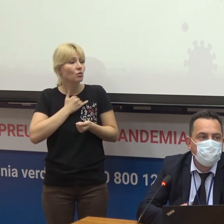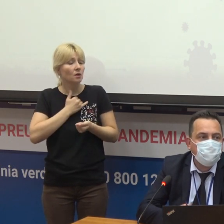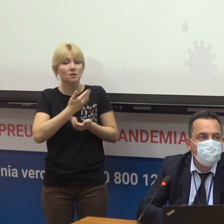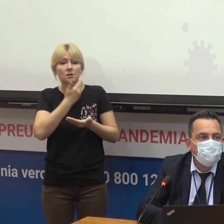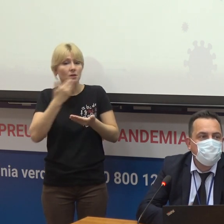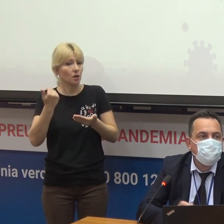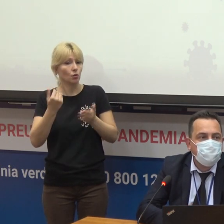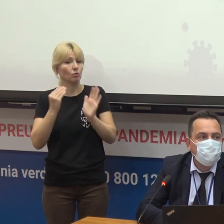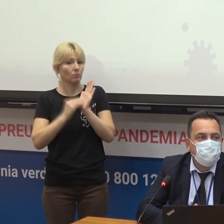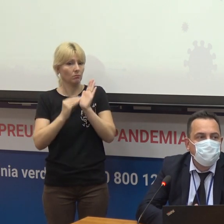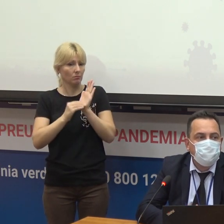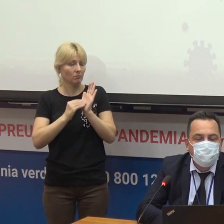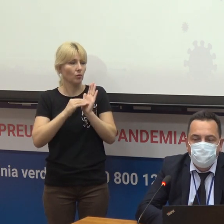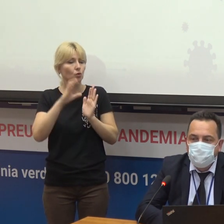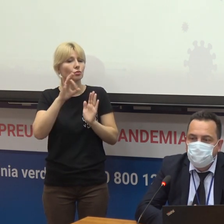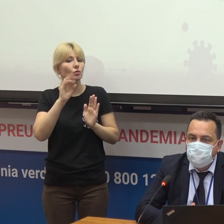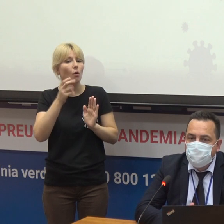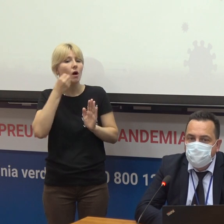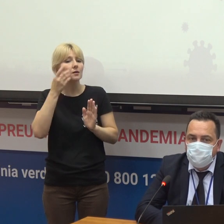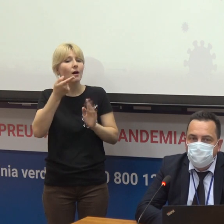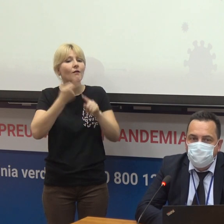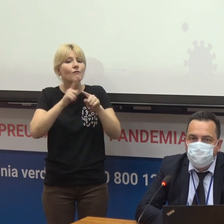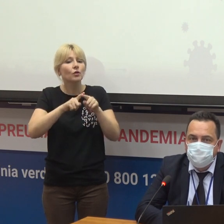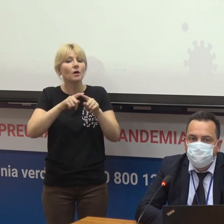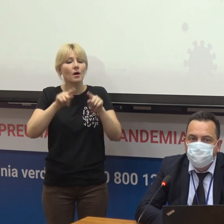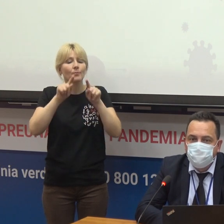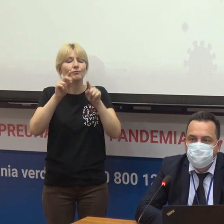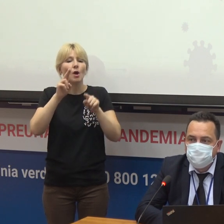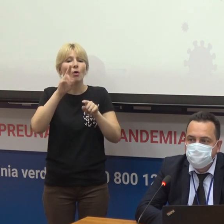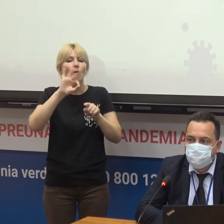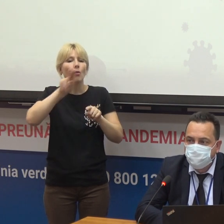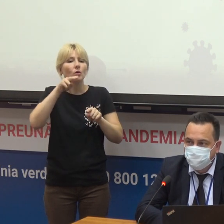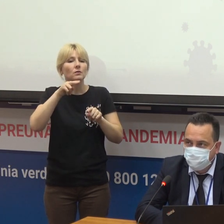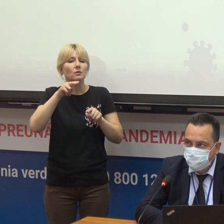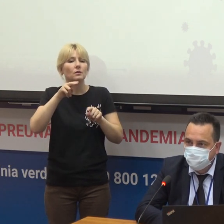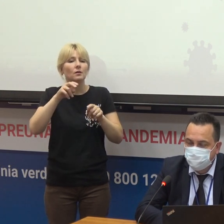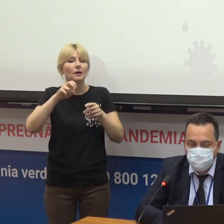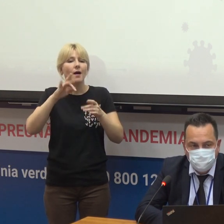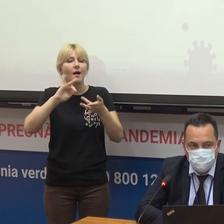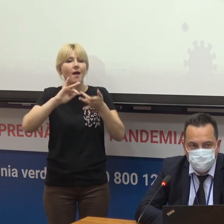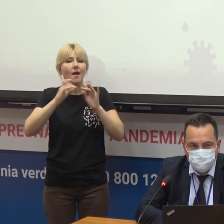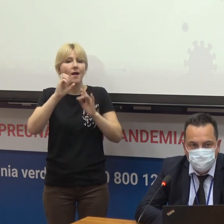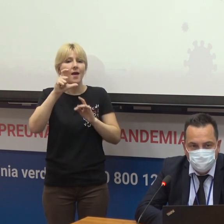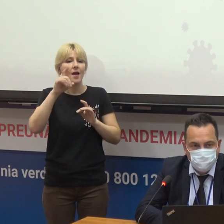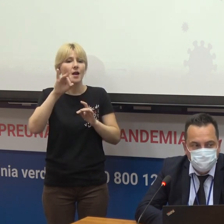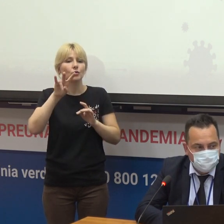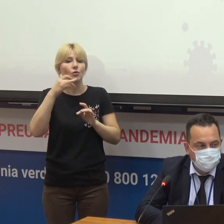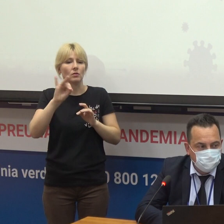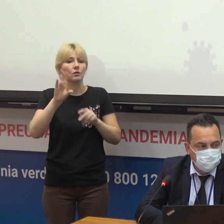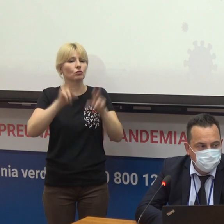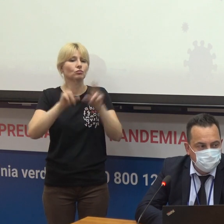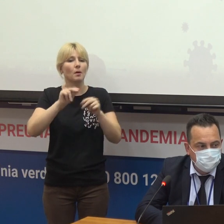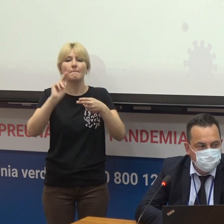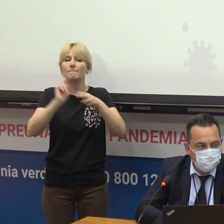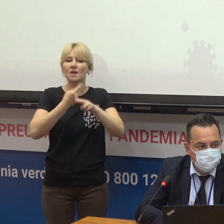până pe data de X. Respectiv, în continuare depunem zilnic mult efort pentru pe toate segmentele